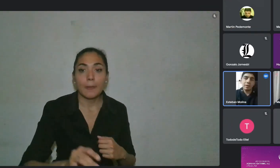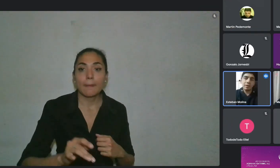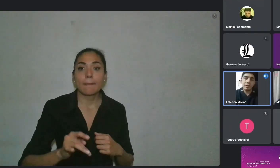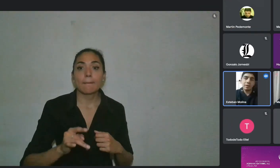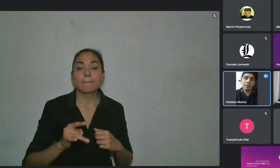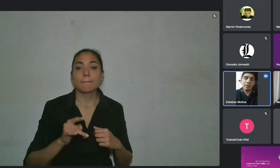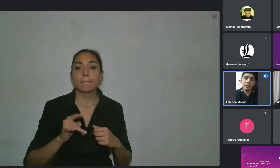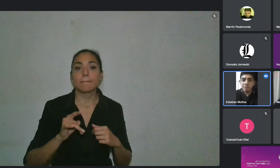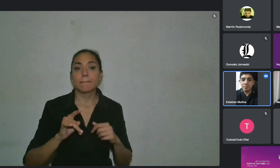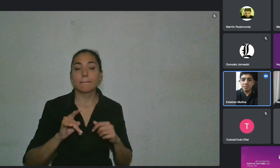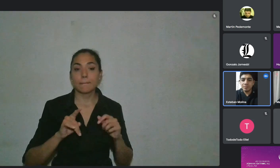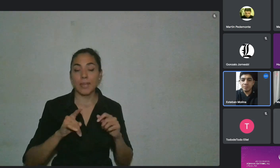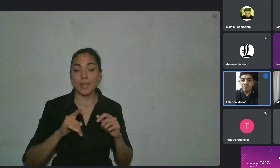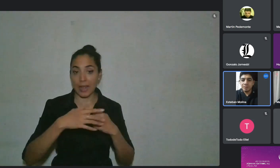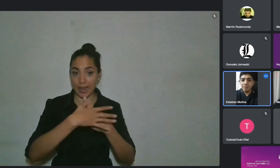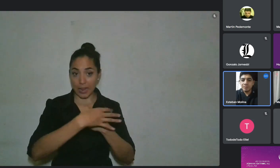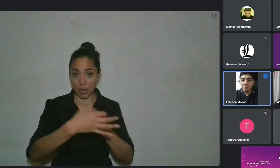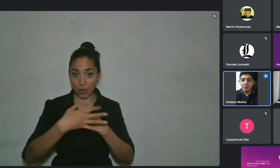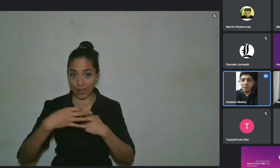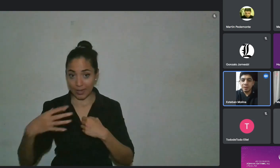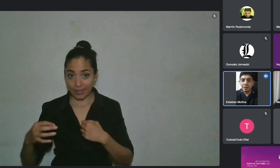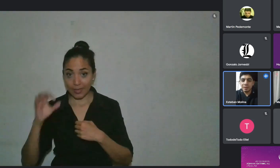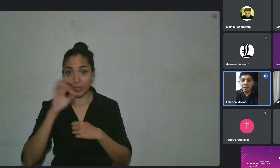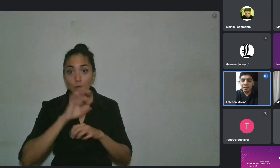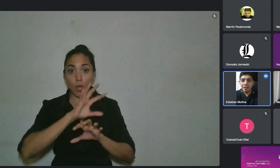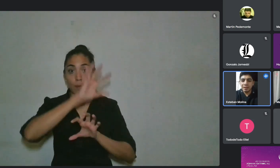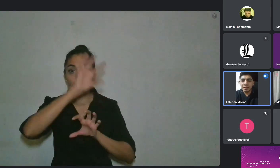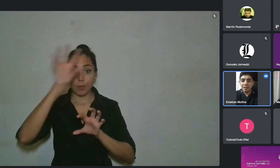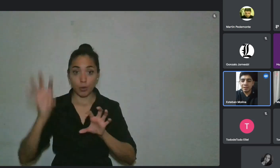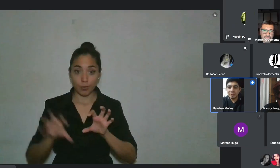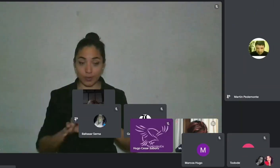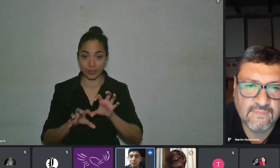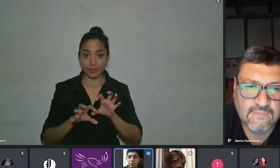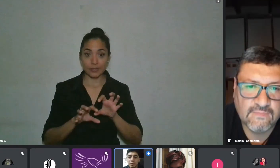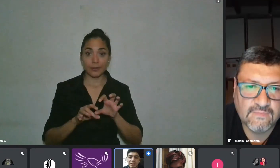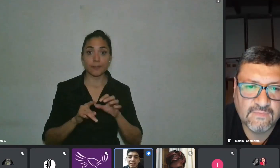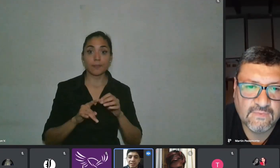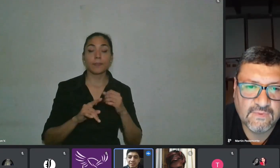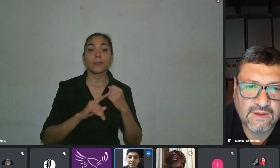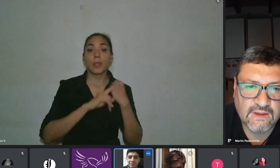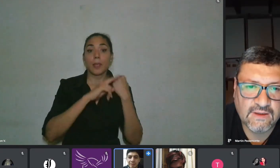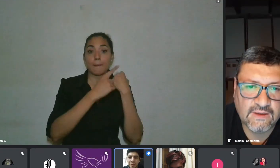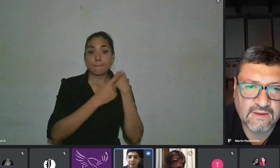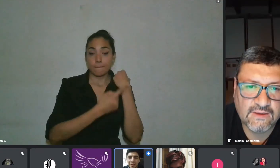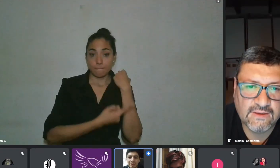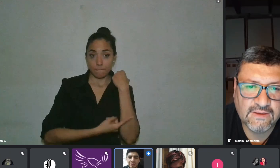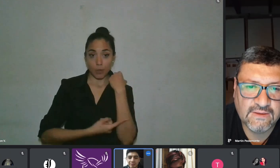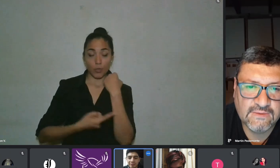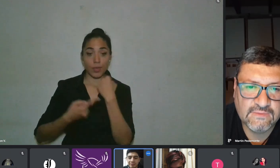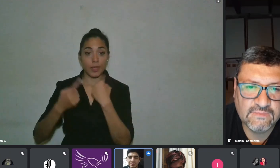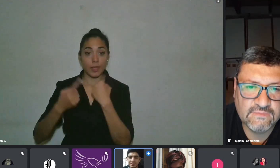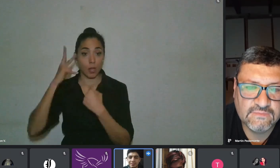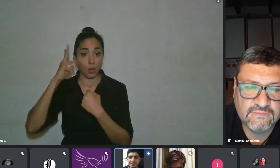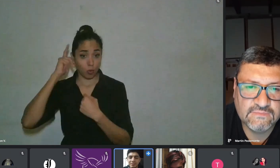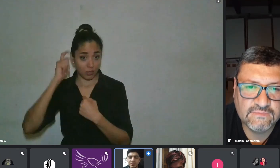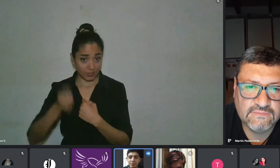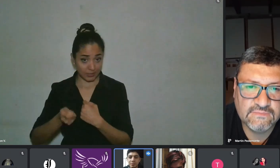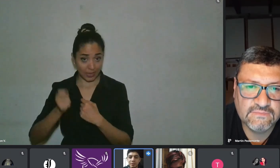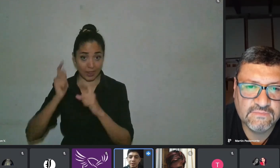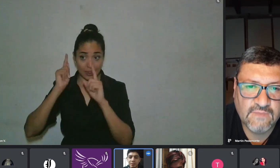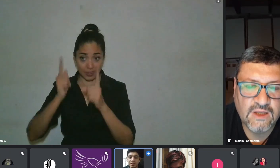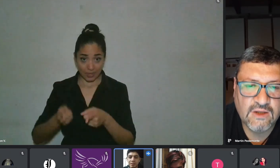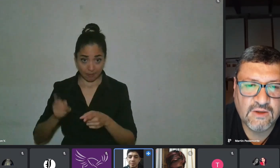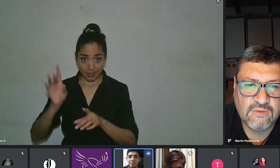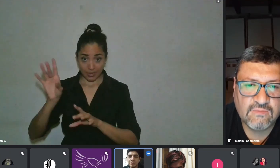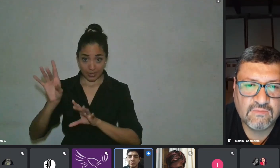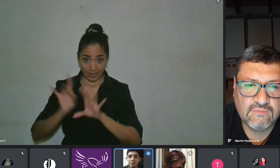Del Legislativo también tenemos, pero del Judicial también hay, en ese sentido,